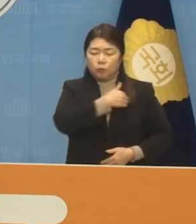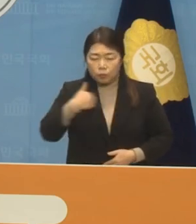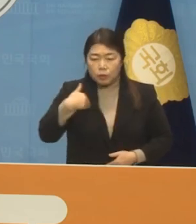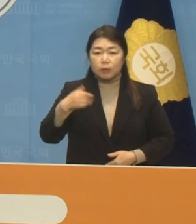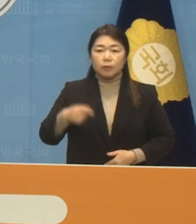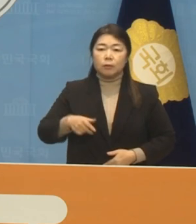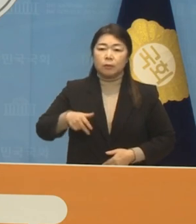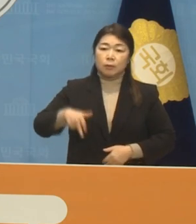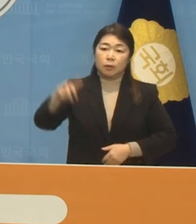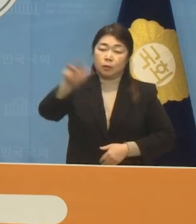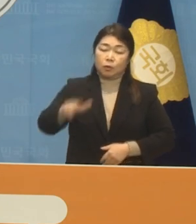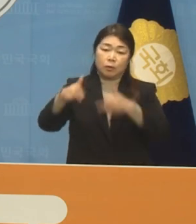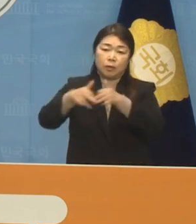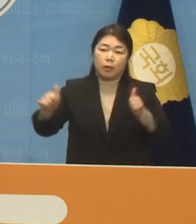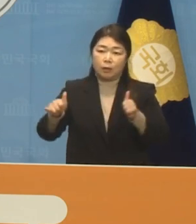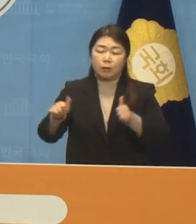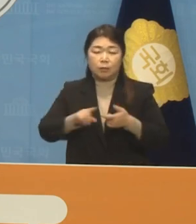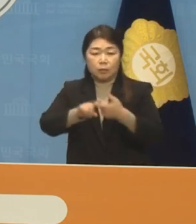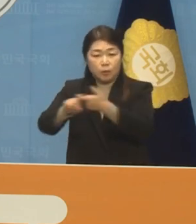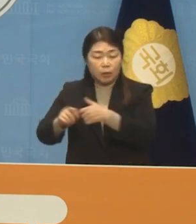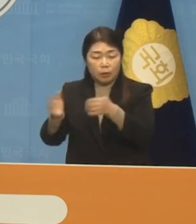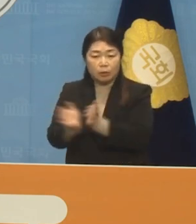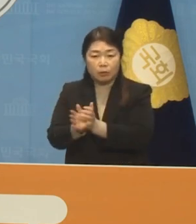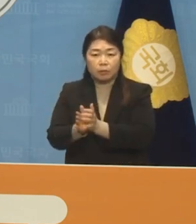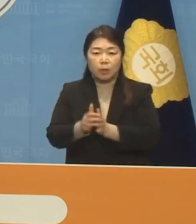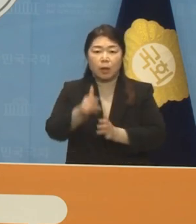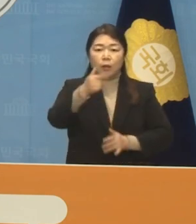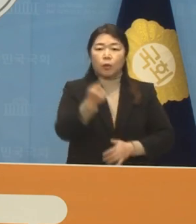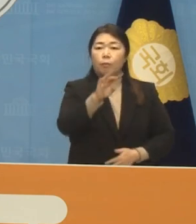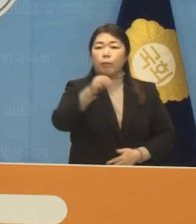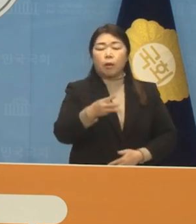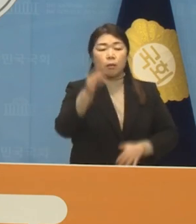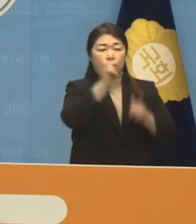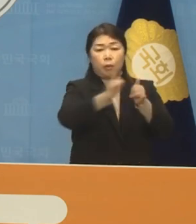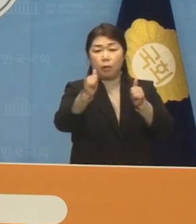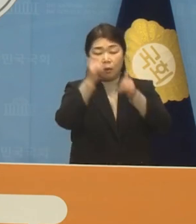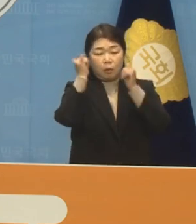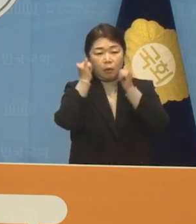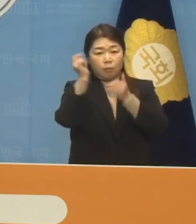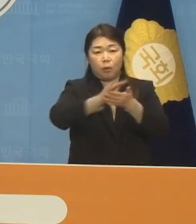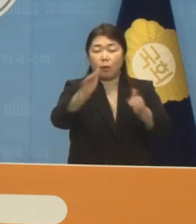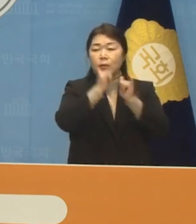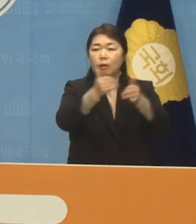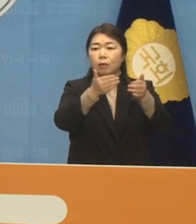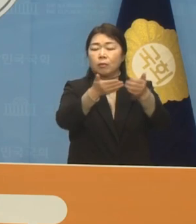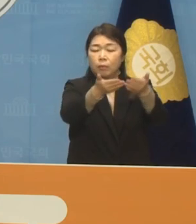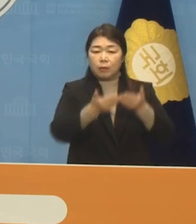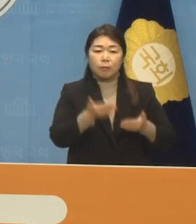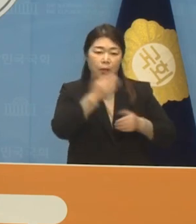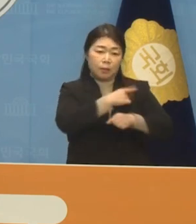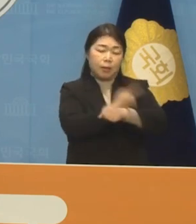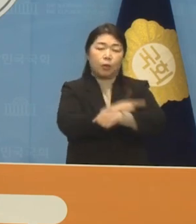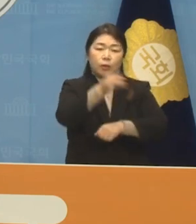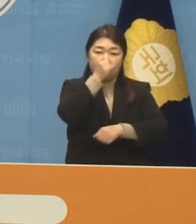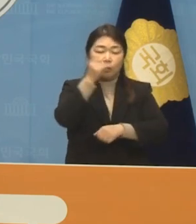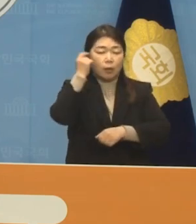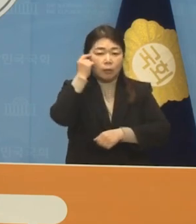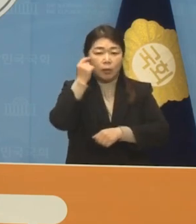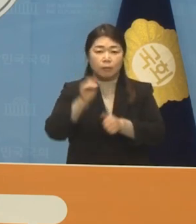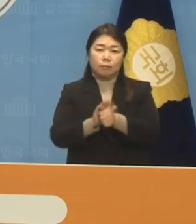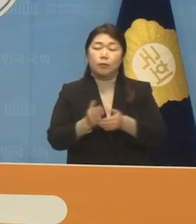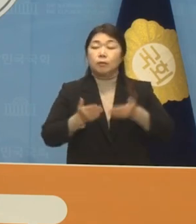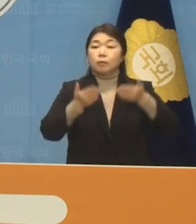전장현은 노벨 평화상 후보 아니 시상을 받을 수 있는 자격이 있다고 생각합니다. 적극적으로